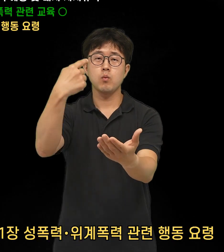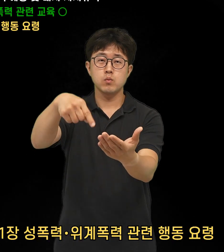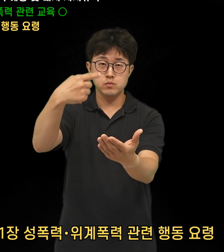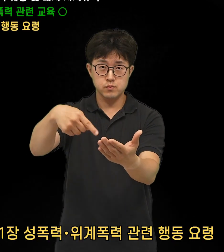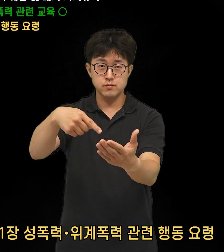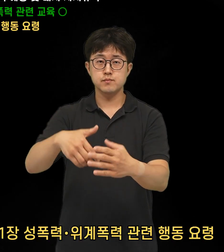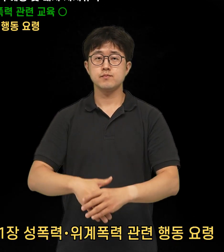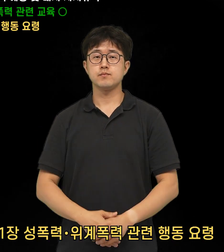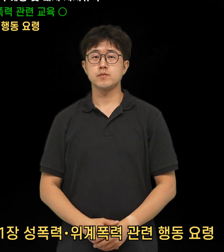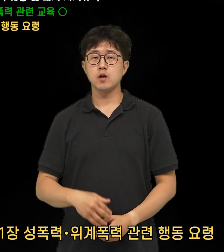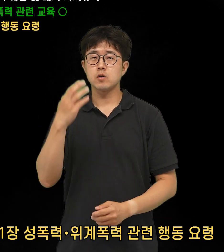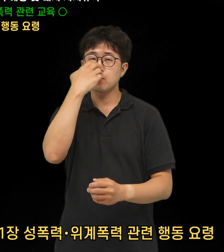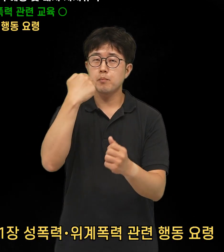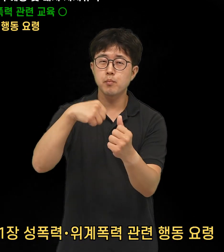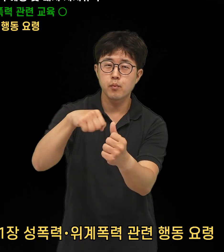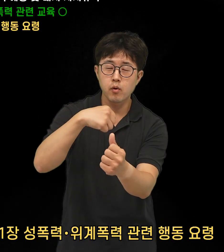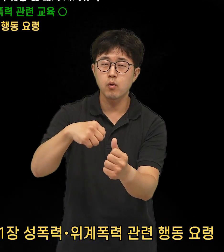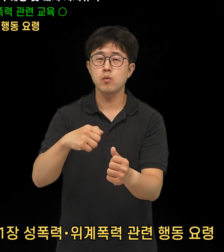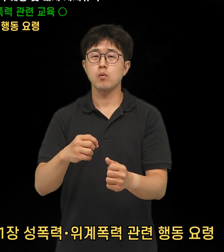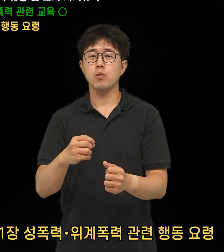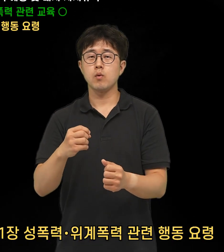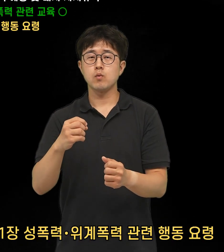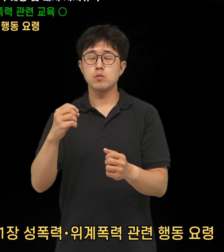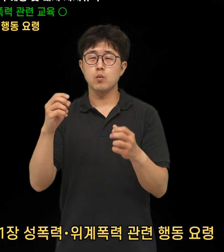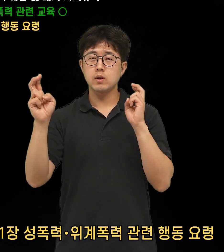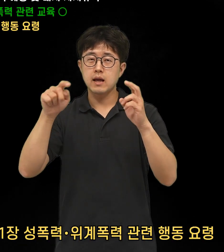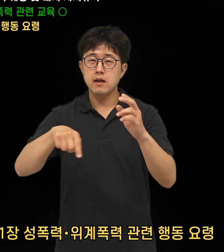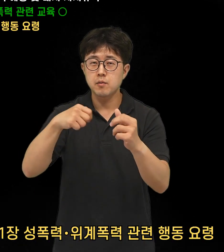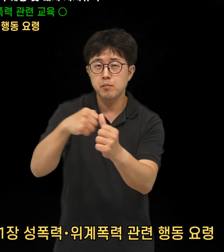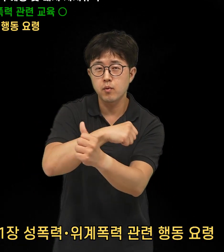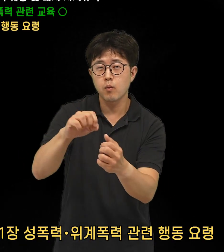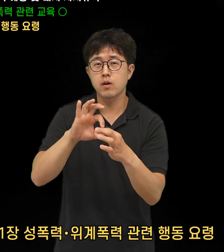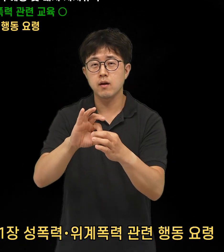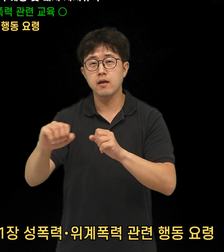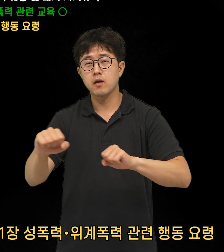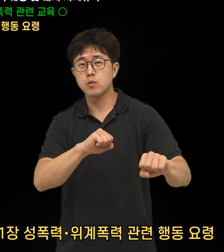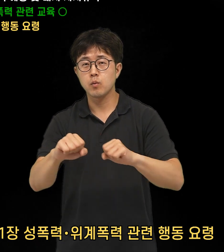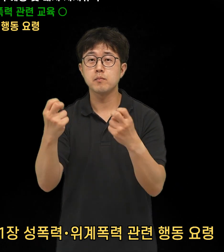제1장 성폭력, 위객폭력 관련 행동 요령